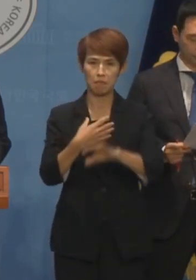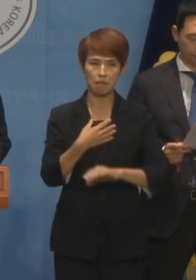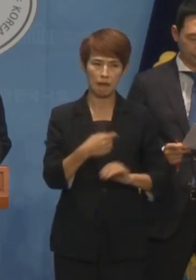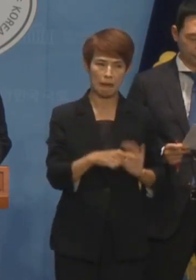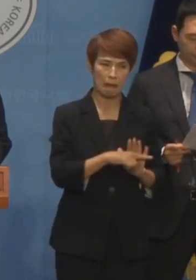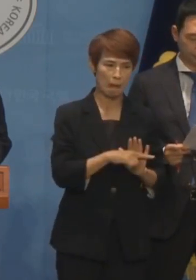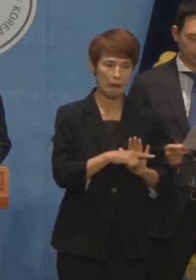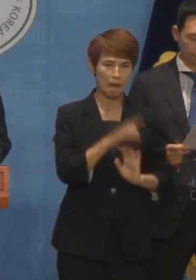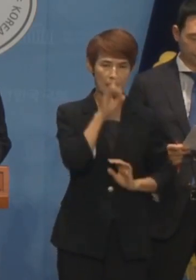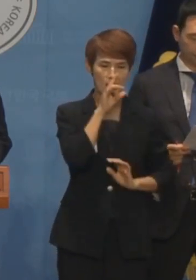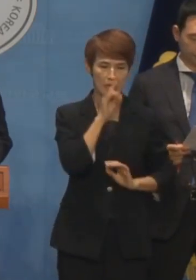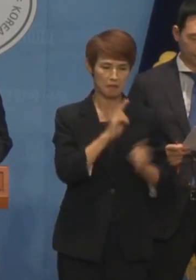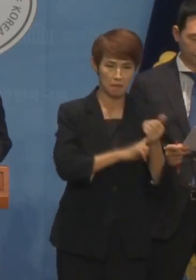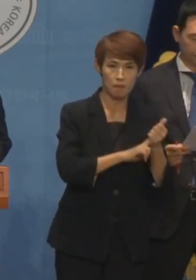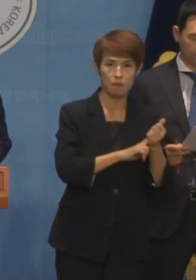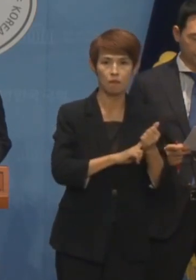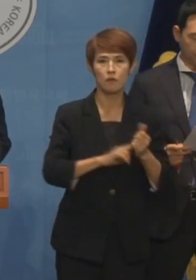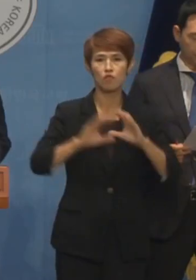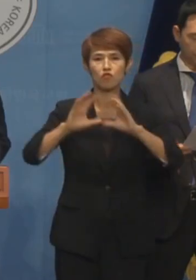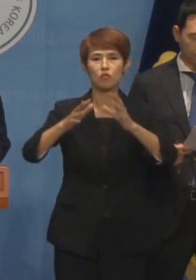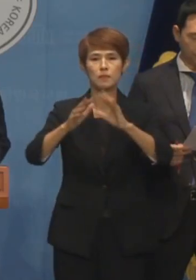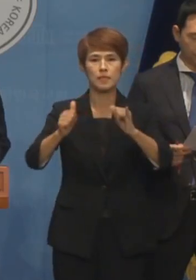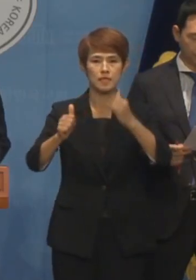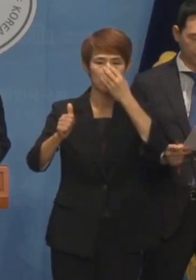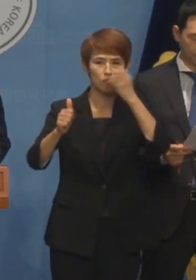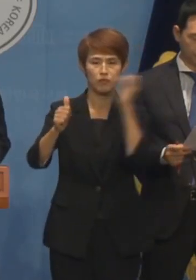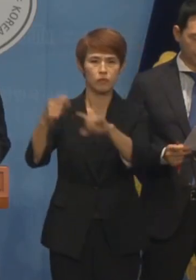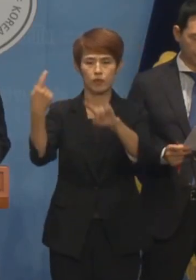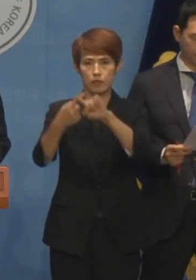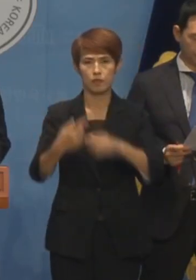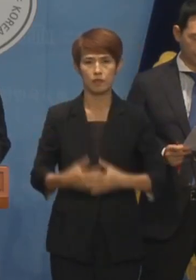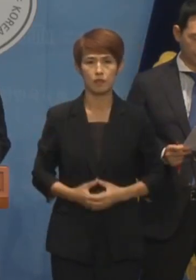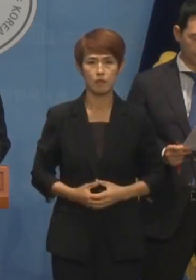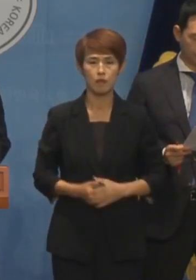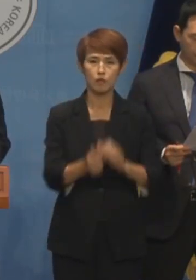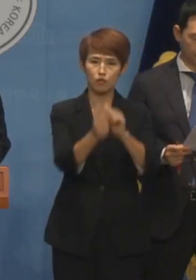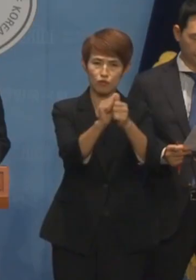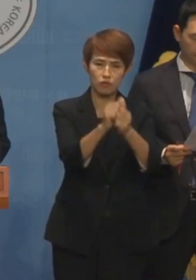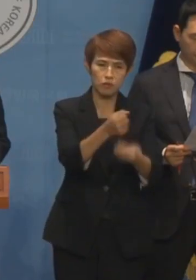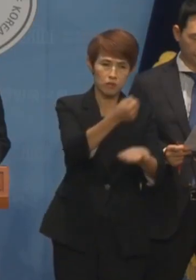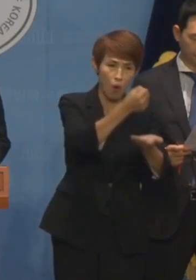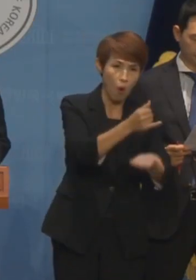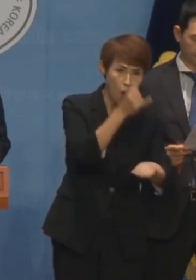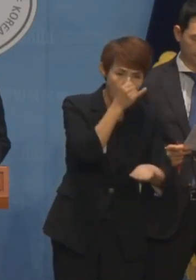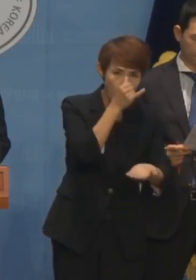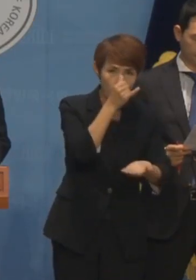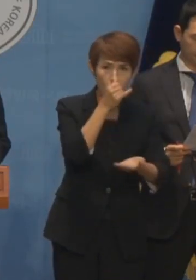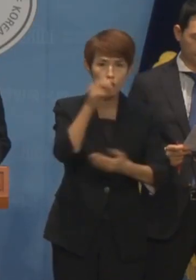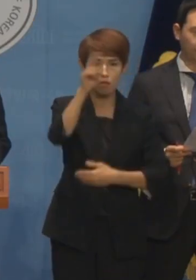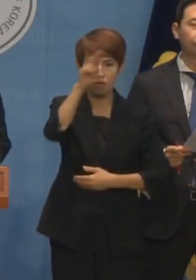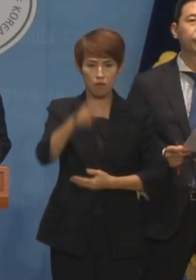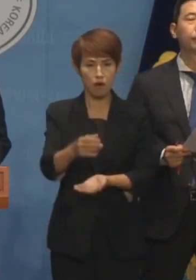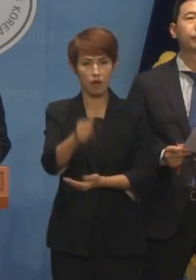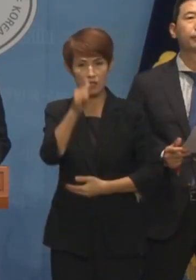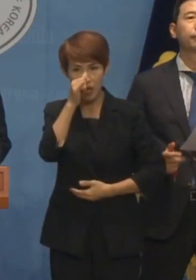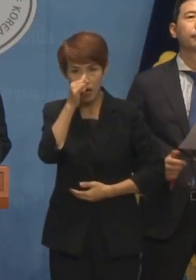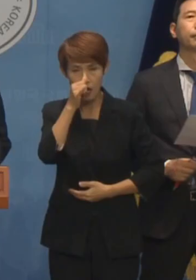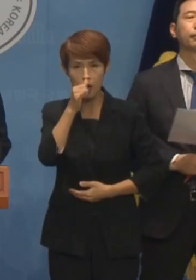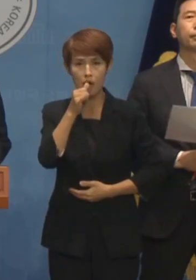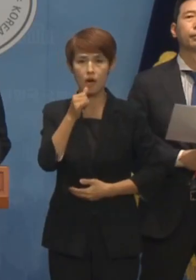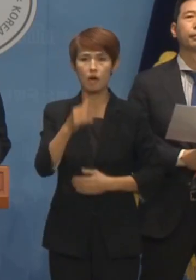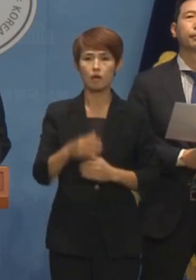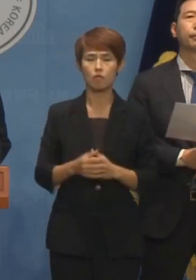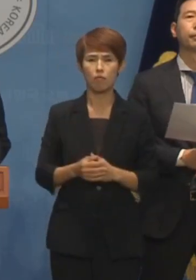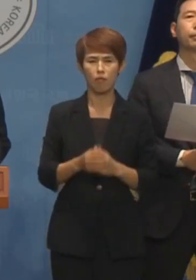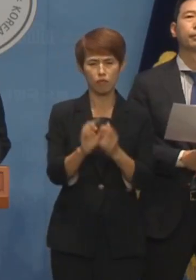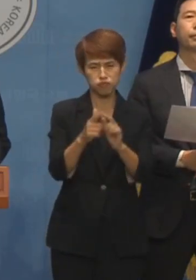우롱하고 국민을 우롱했다. 주식 보유 및 거래 내역, 외환 거래 내역, 가상자산 보유